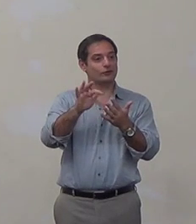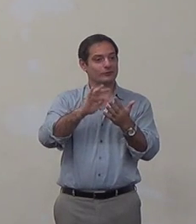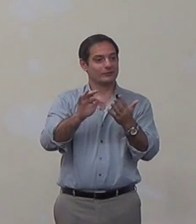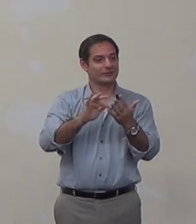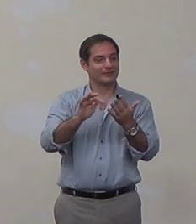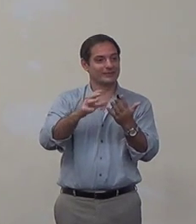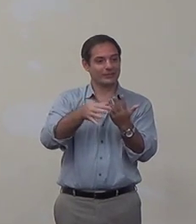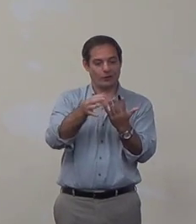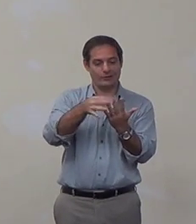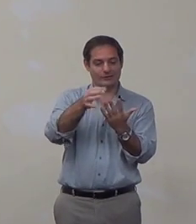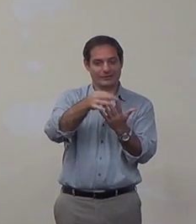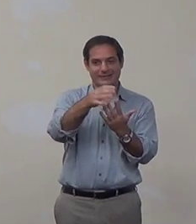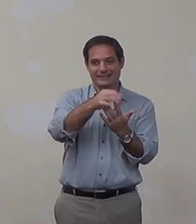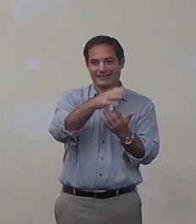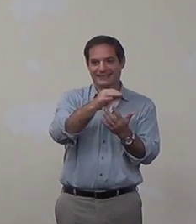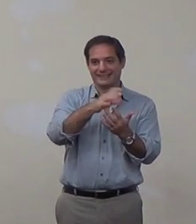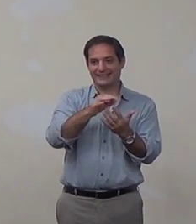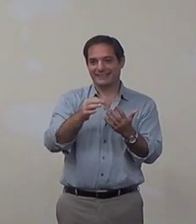¿Dedos?